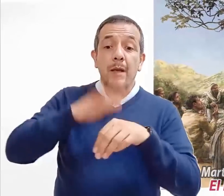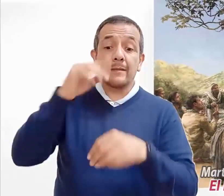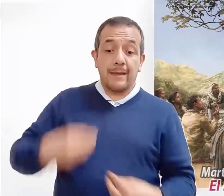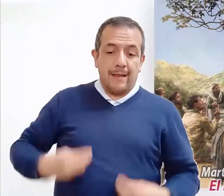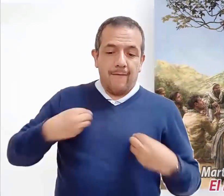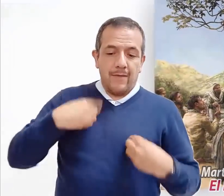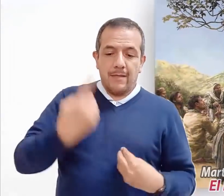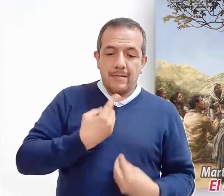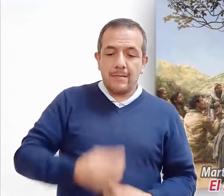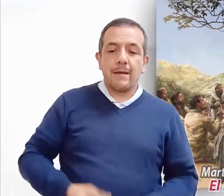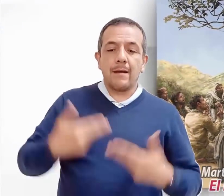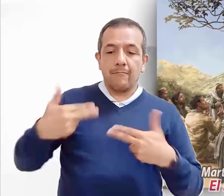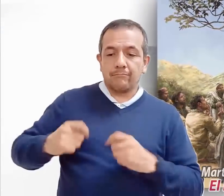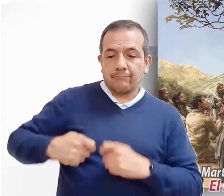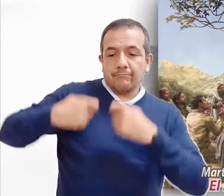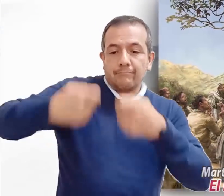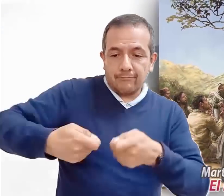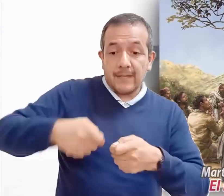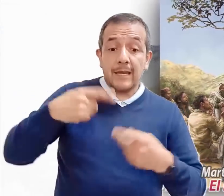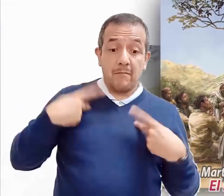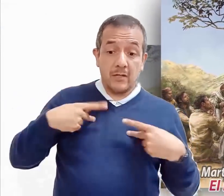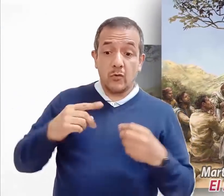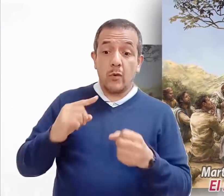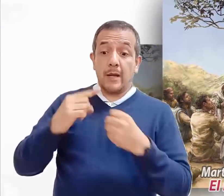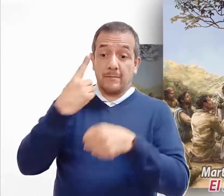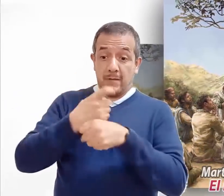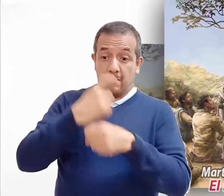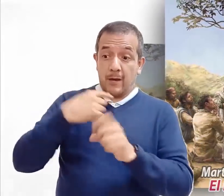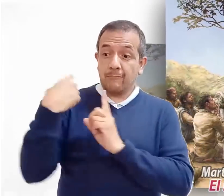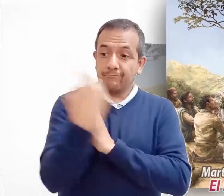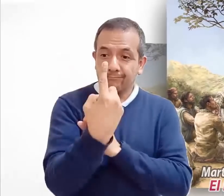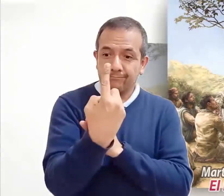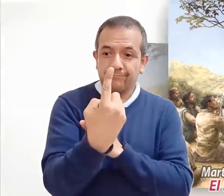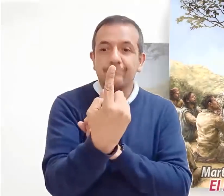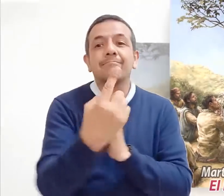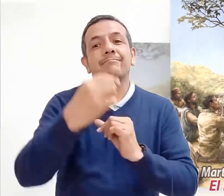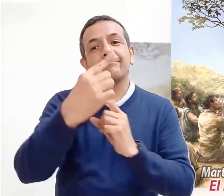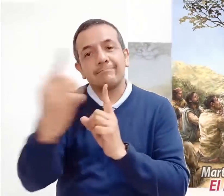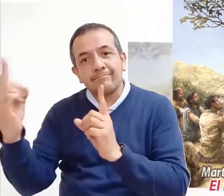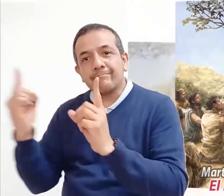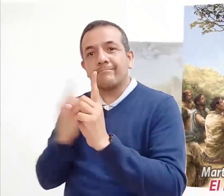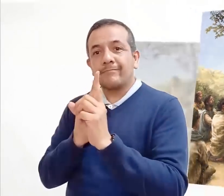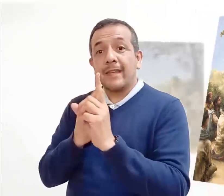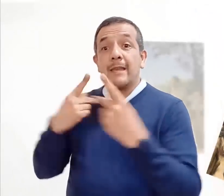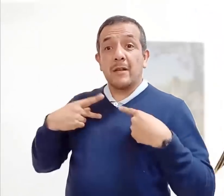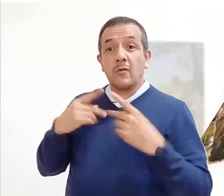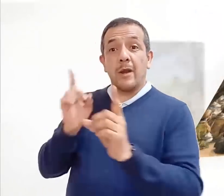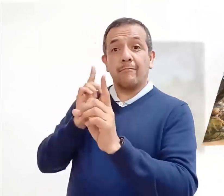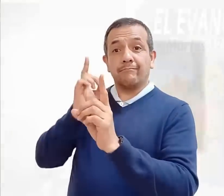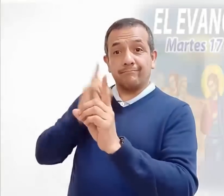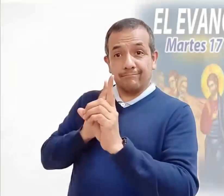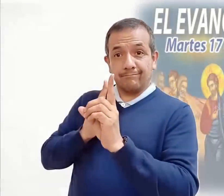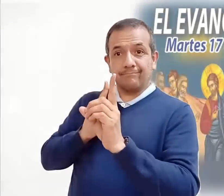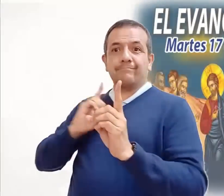eterna. Y muchos primeros serán últimos, y muchos últimos primeros. Palabra